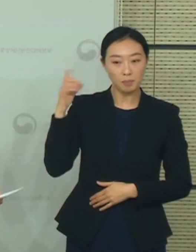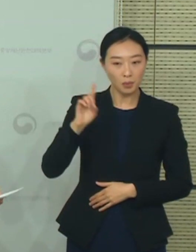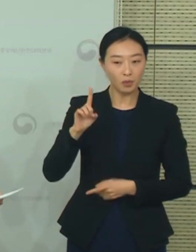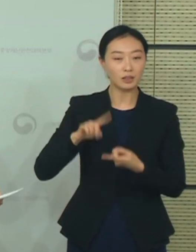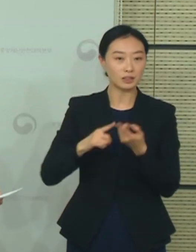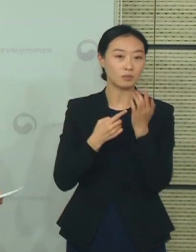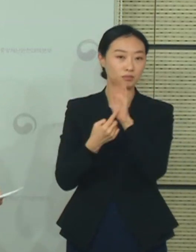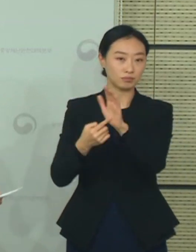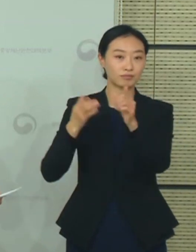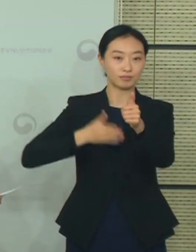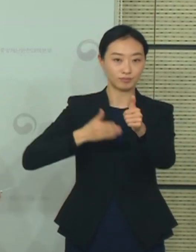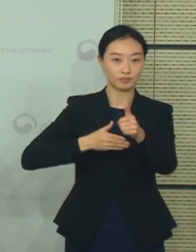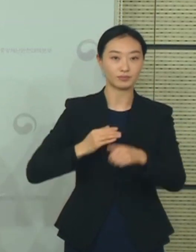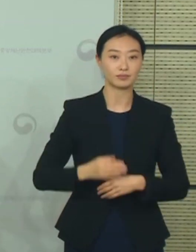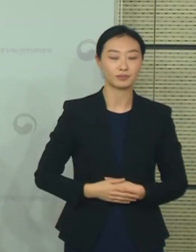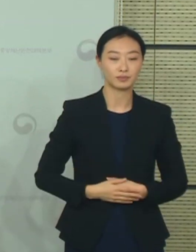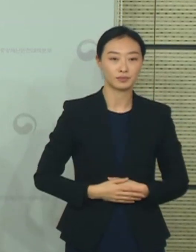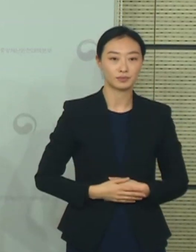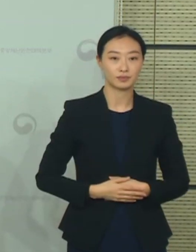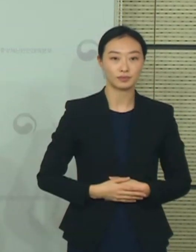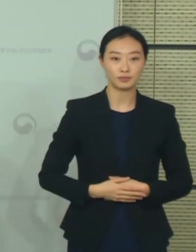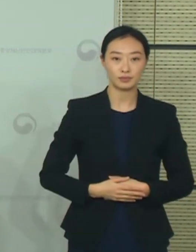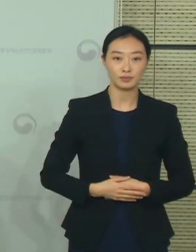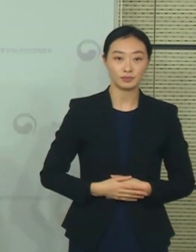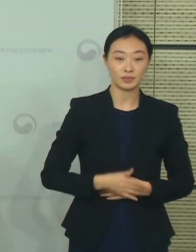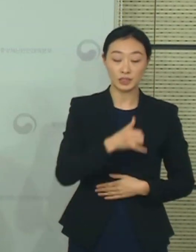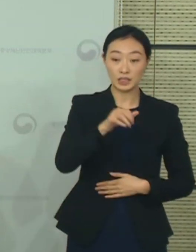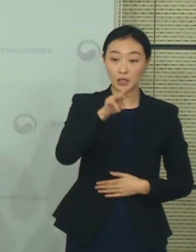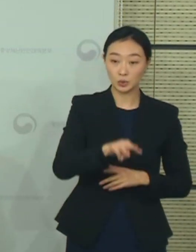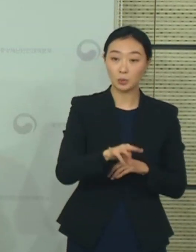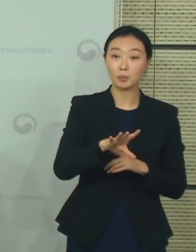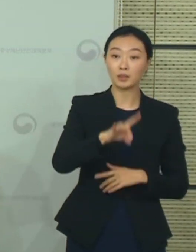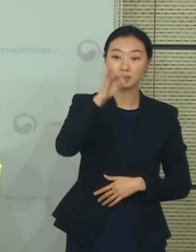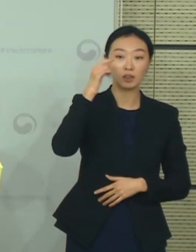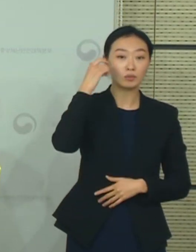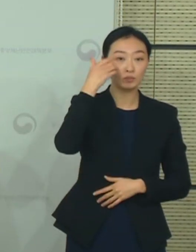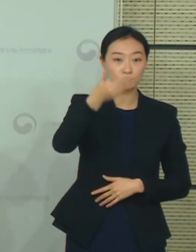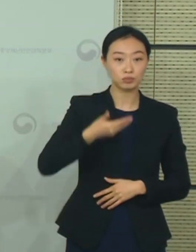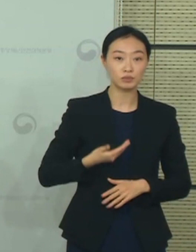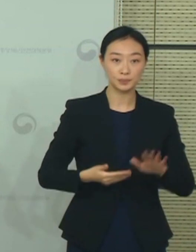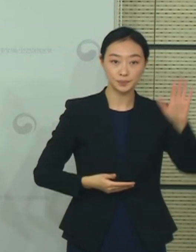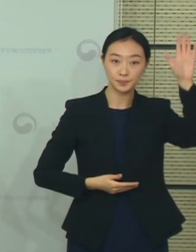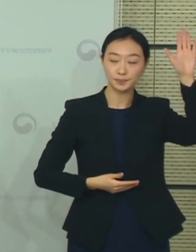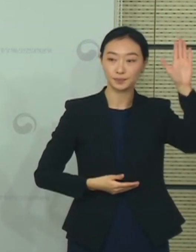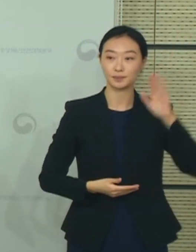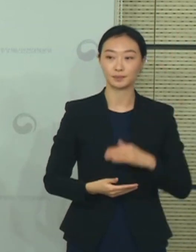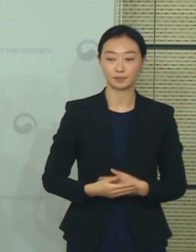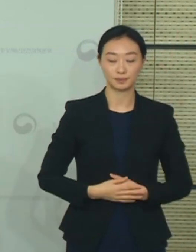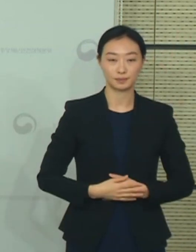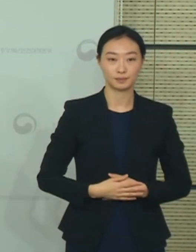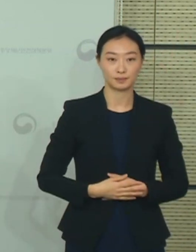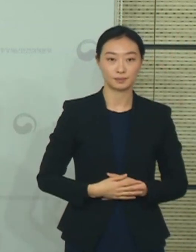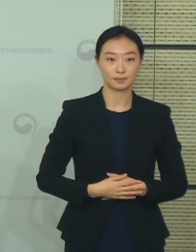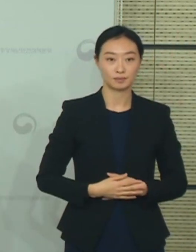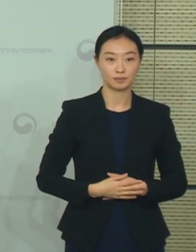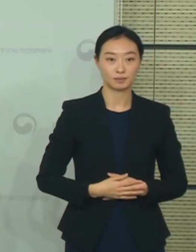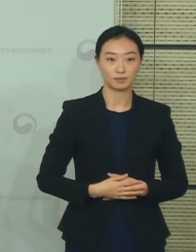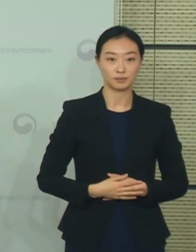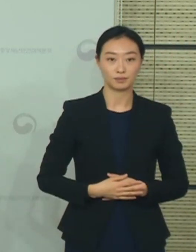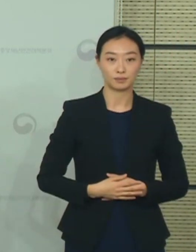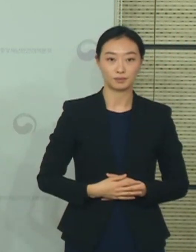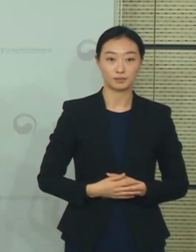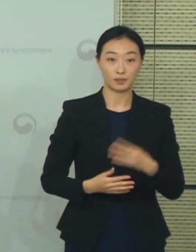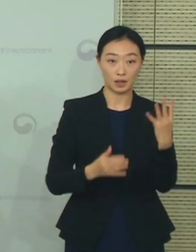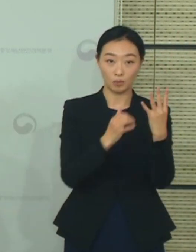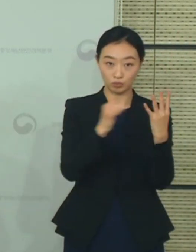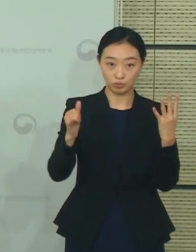말씀하시기 바랍니다. 우선 질문 세종에서 받도록 하겠습니다. 질문하실 기자님 모두 손을 좀 들어주시면 감사하겠습니다. 네, 지금 네